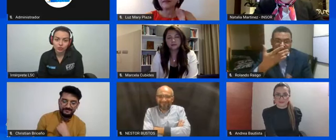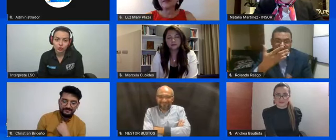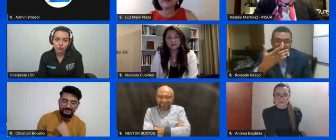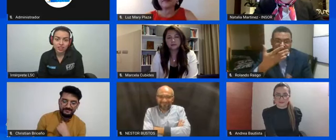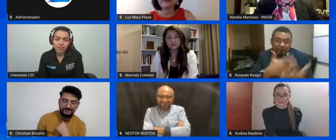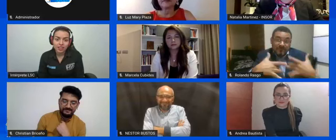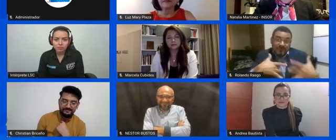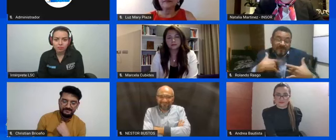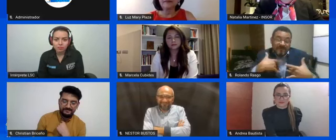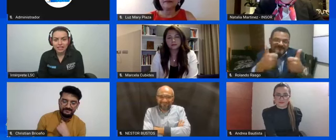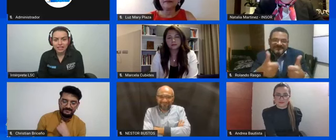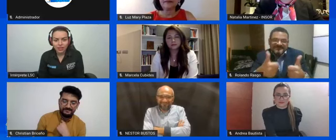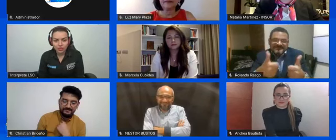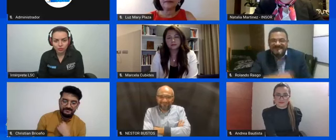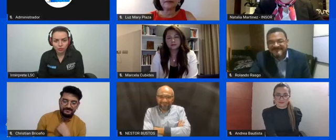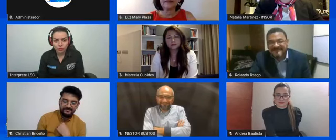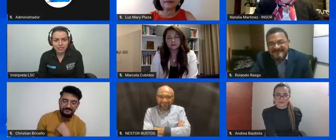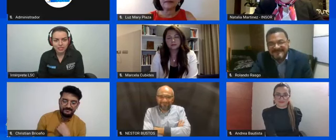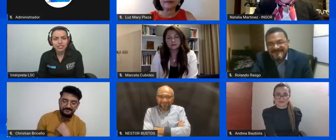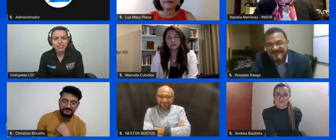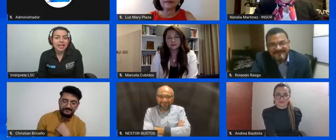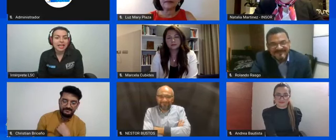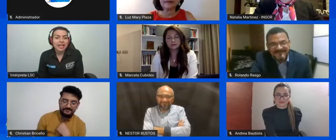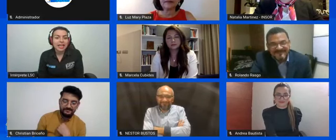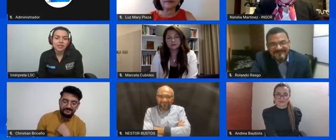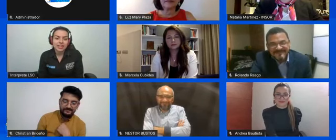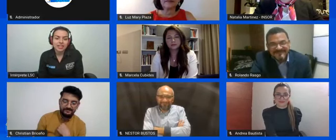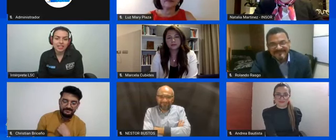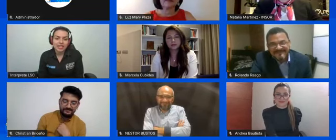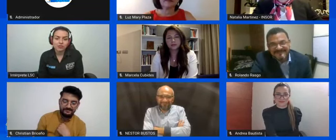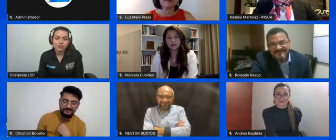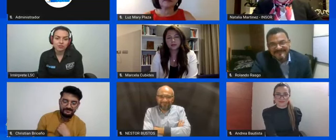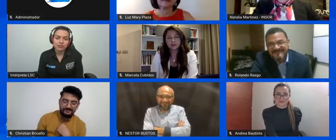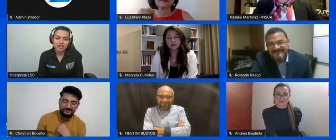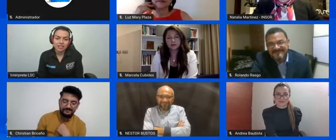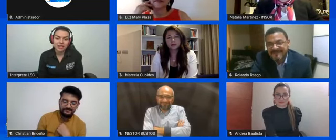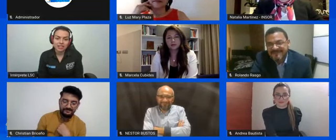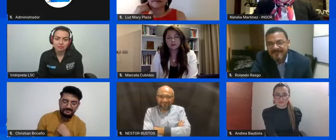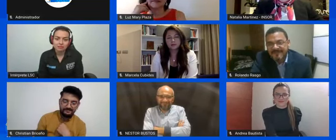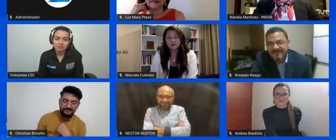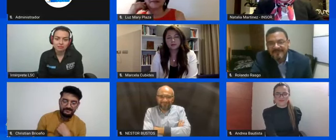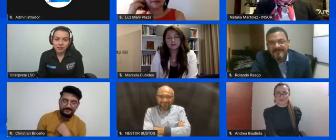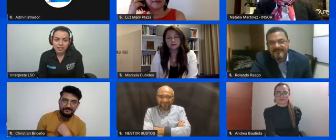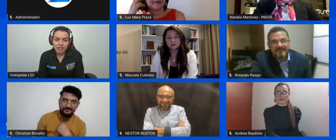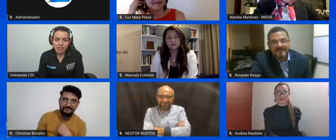entonces quería, porque quería que dentro de mi familia también hubieran más personas que supieran lengua de señas.